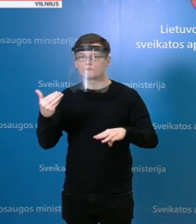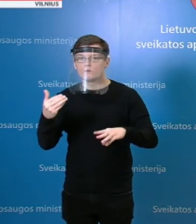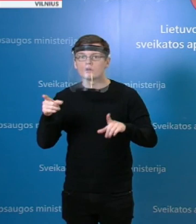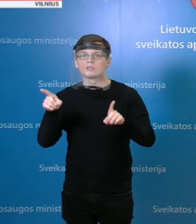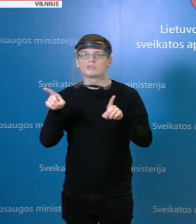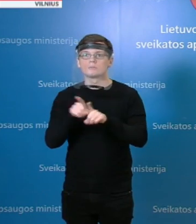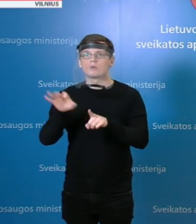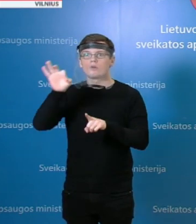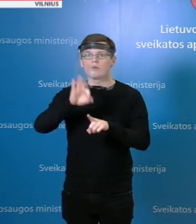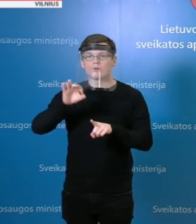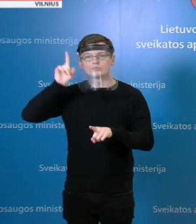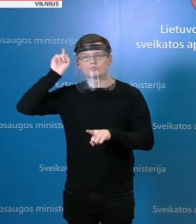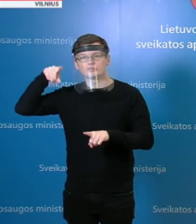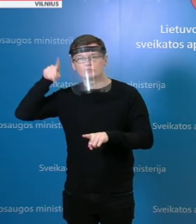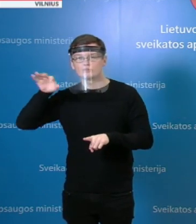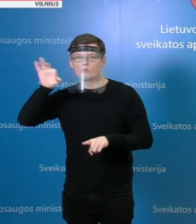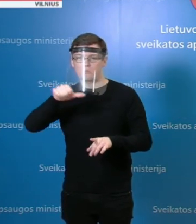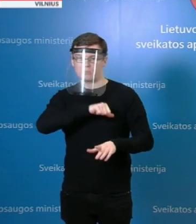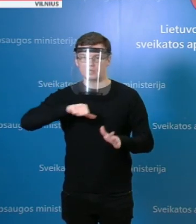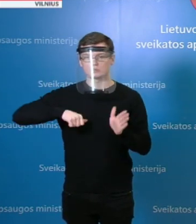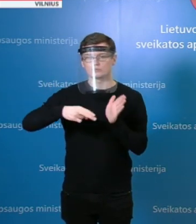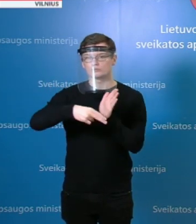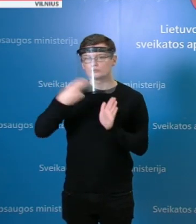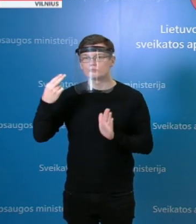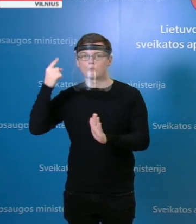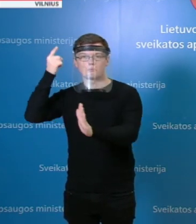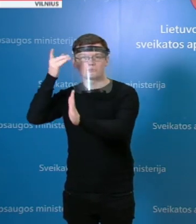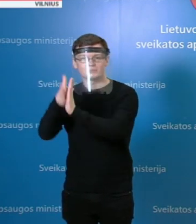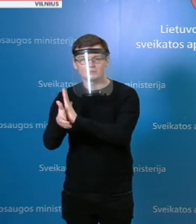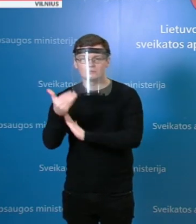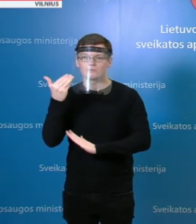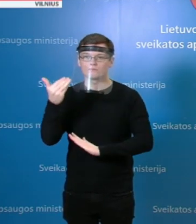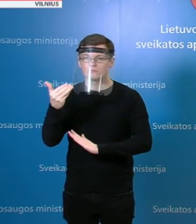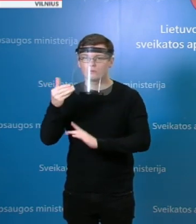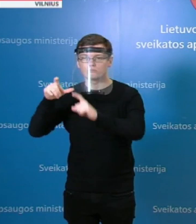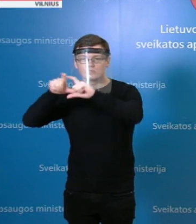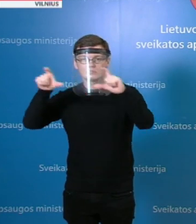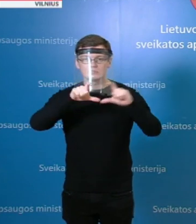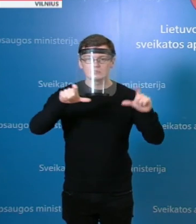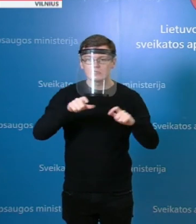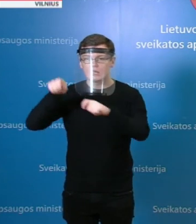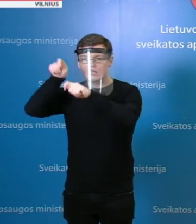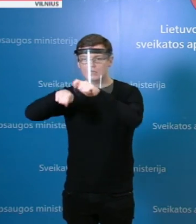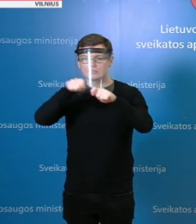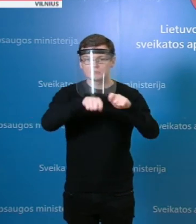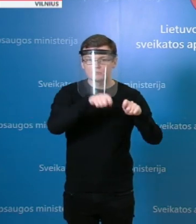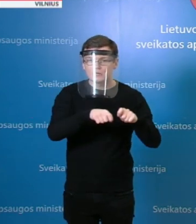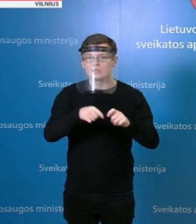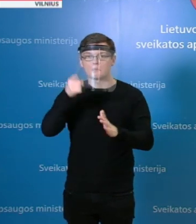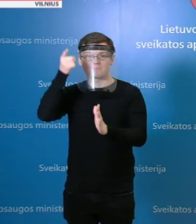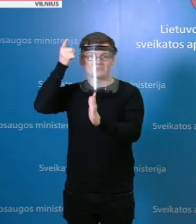suicidologus, psichologų, asocijuotų struktūrų ekspertus,